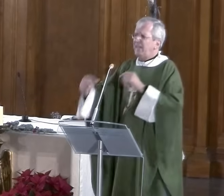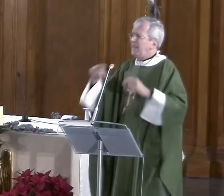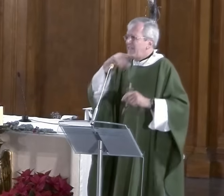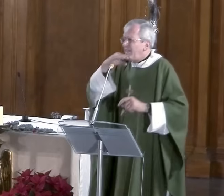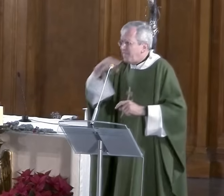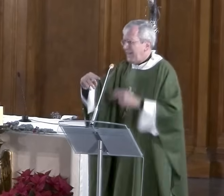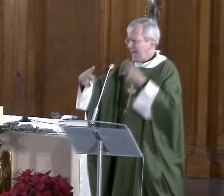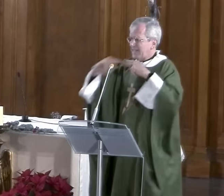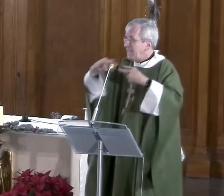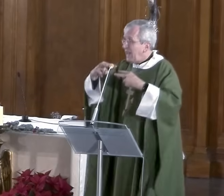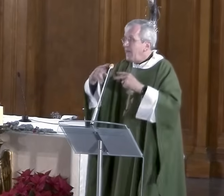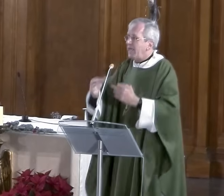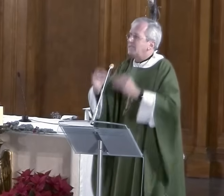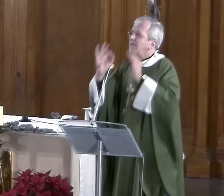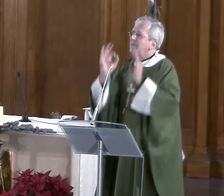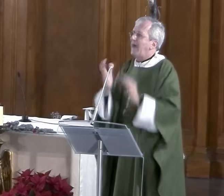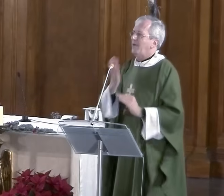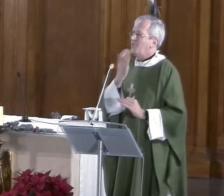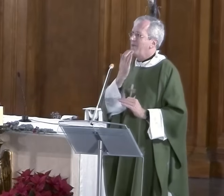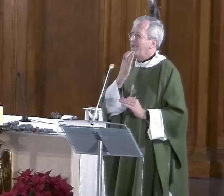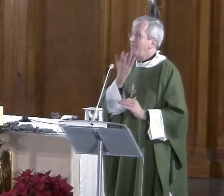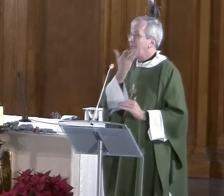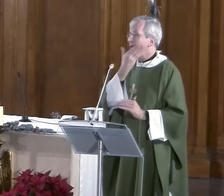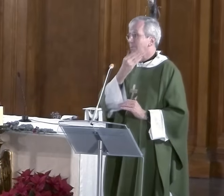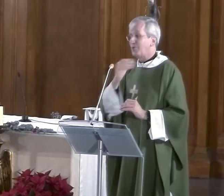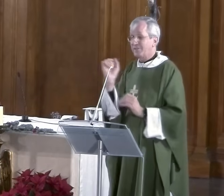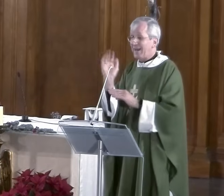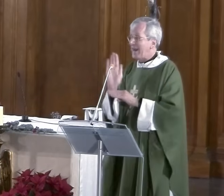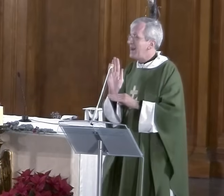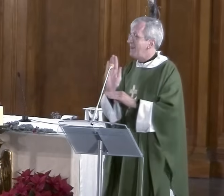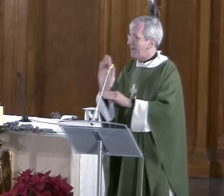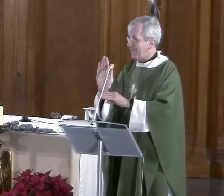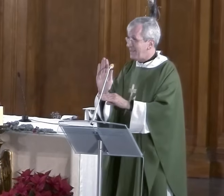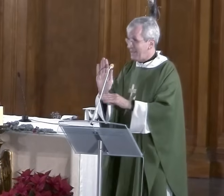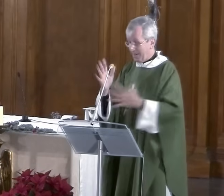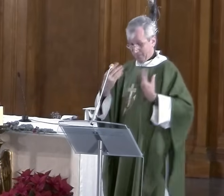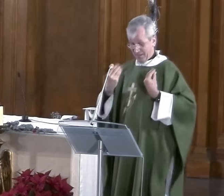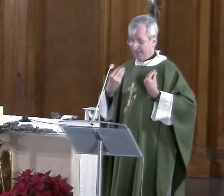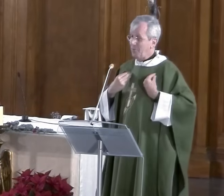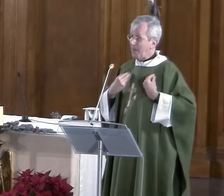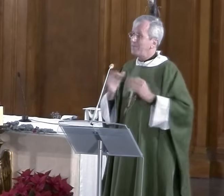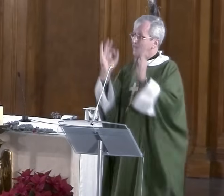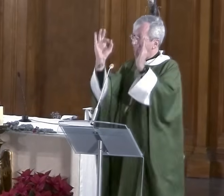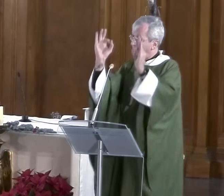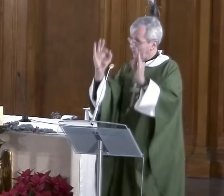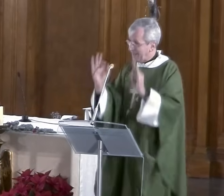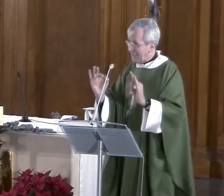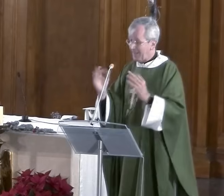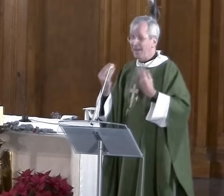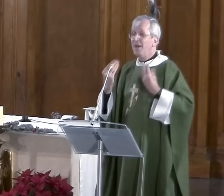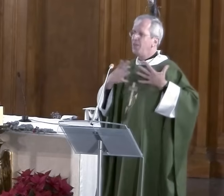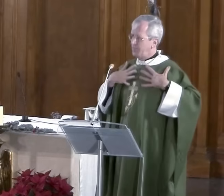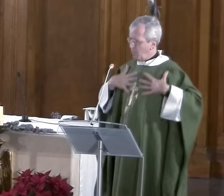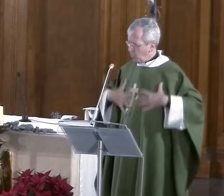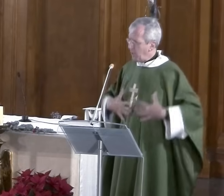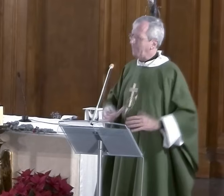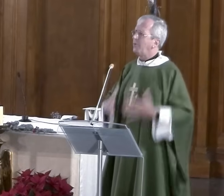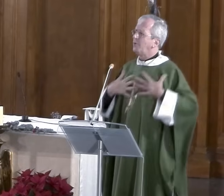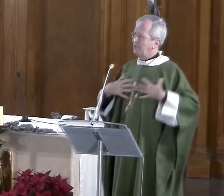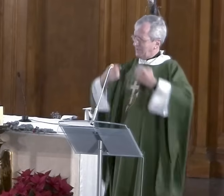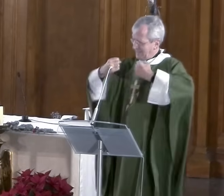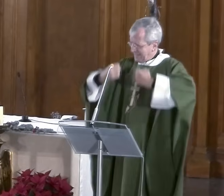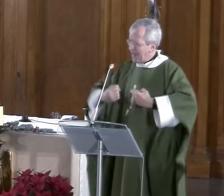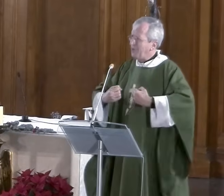discutir y enfadarse y tal, es dar un ejemplo, mostrar la maravilla de una vida ordenada, de un